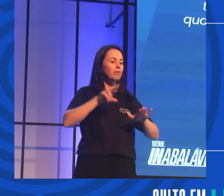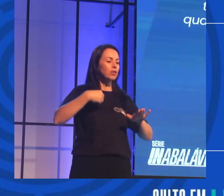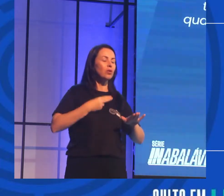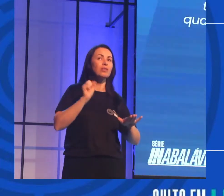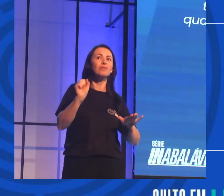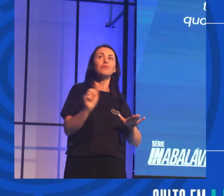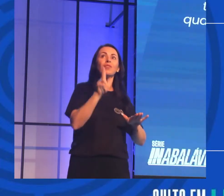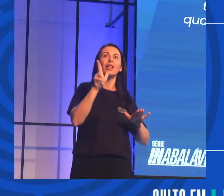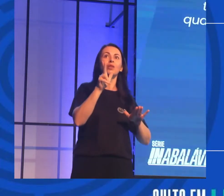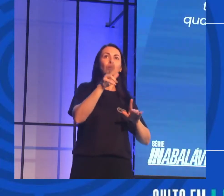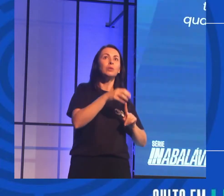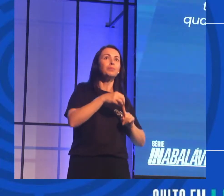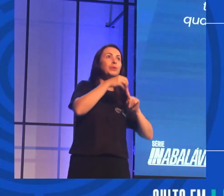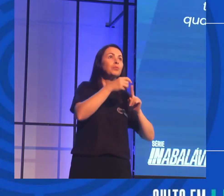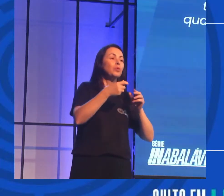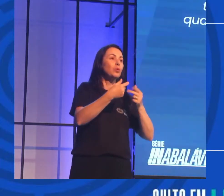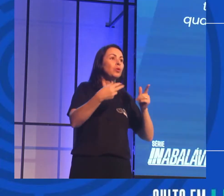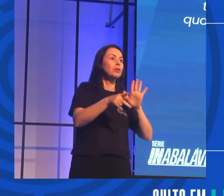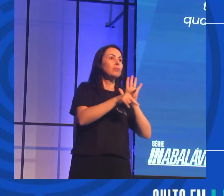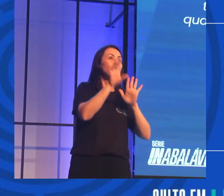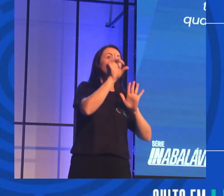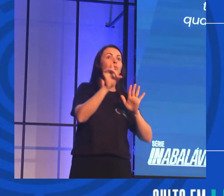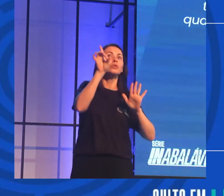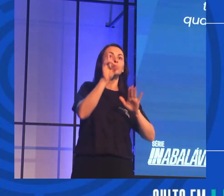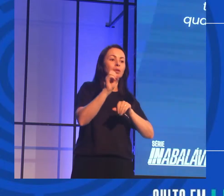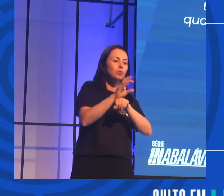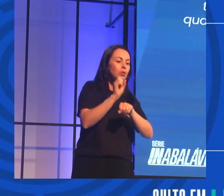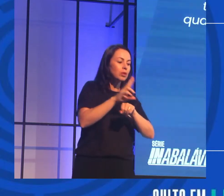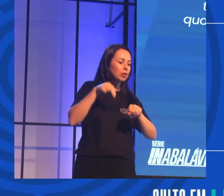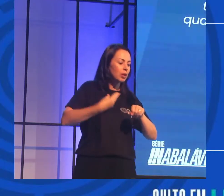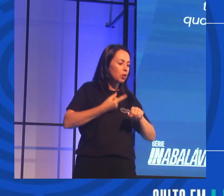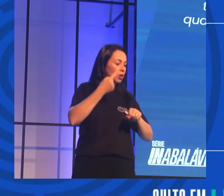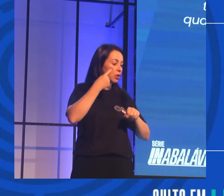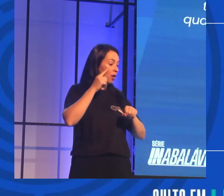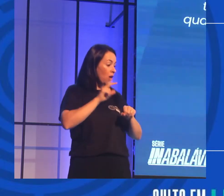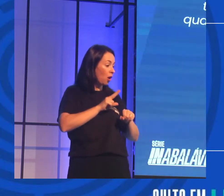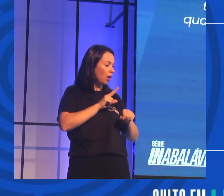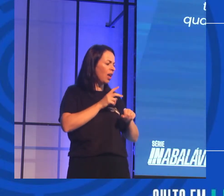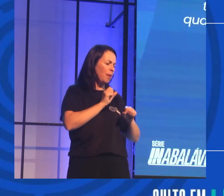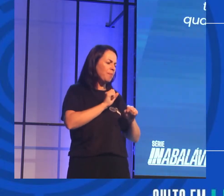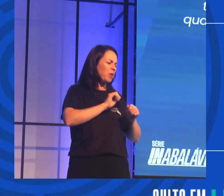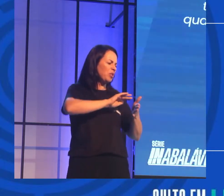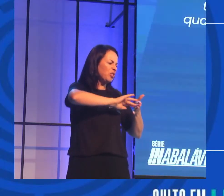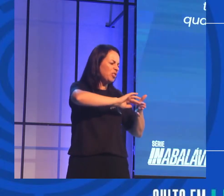princípios inegociáveis da palavra de Deus.